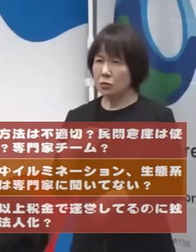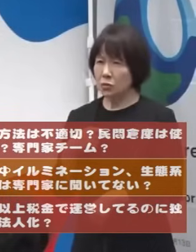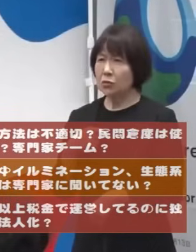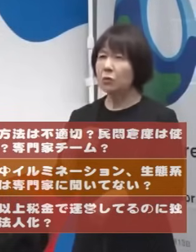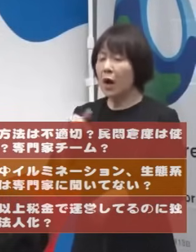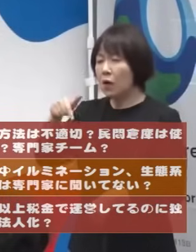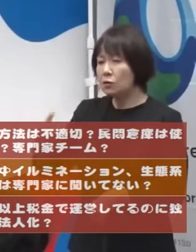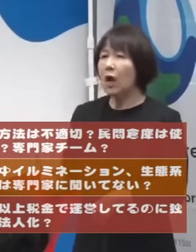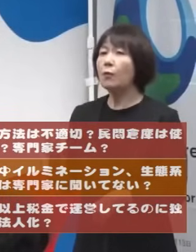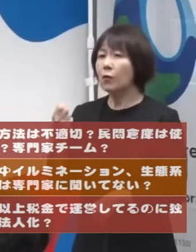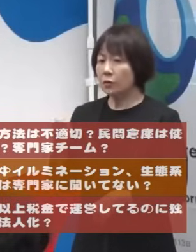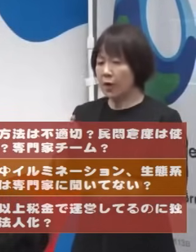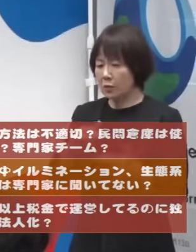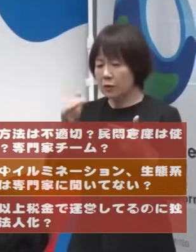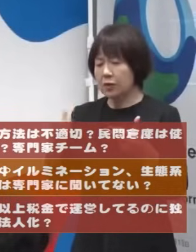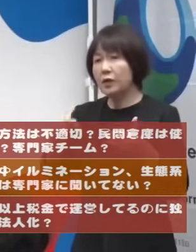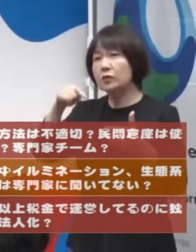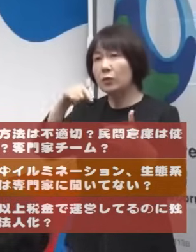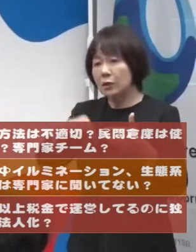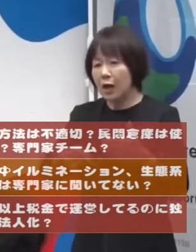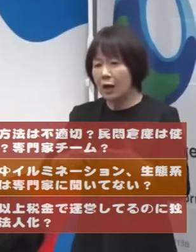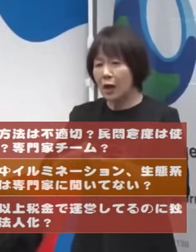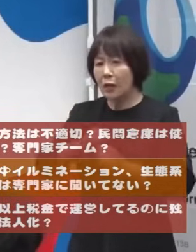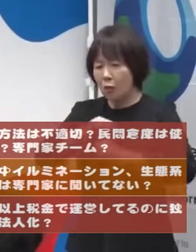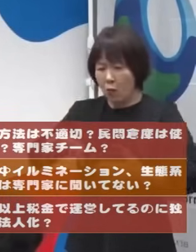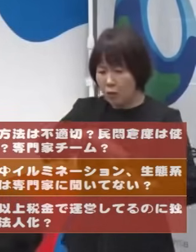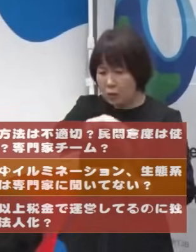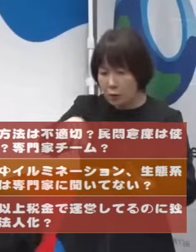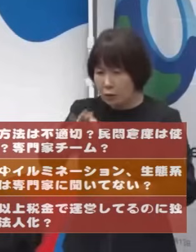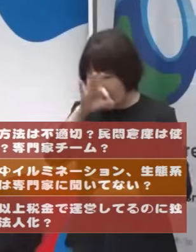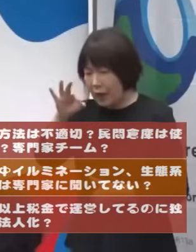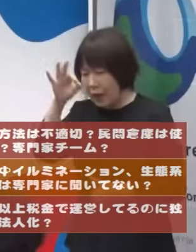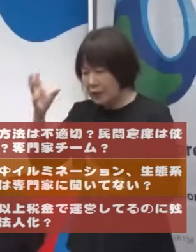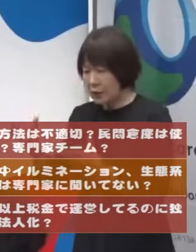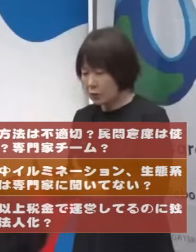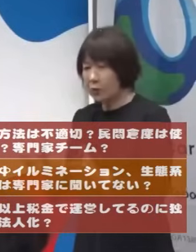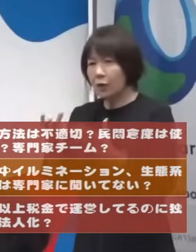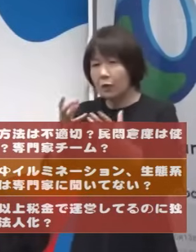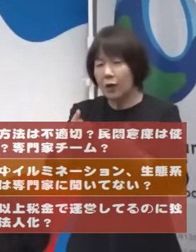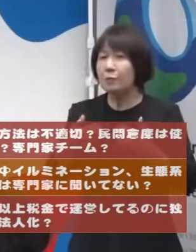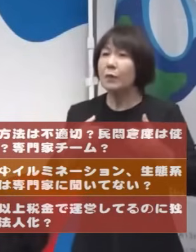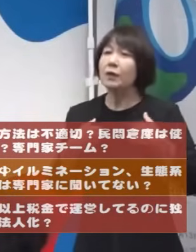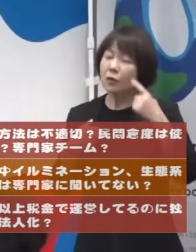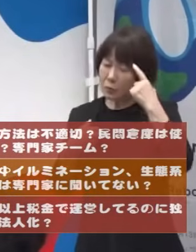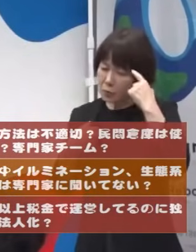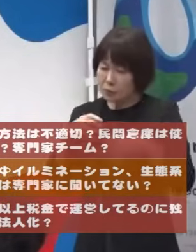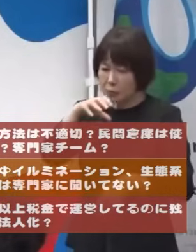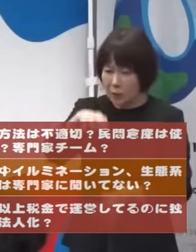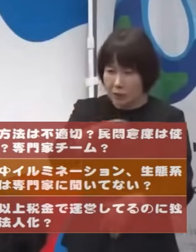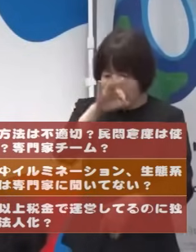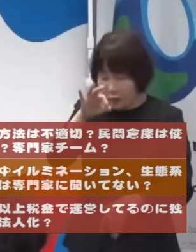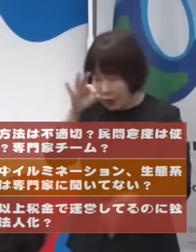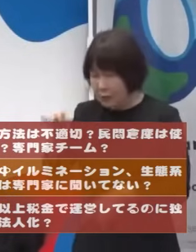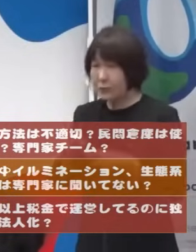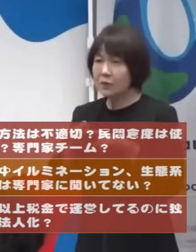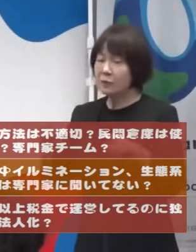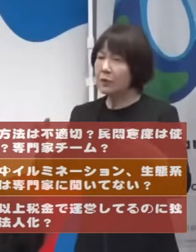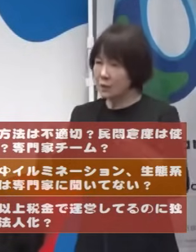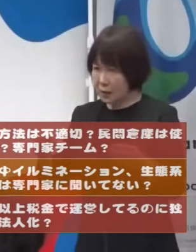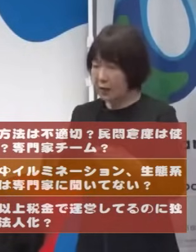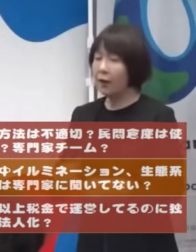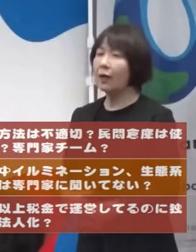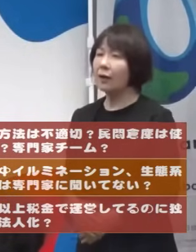施設の中でどこか空いてるスペースをなんとか探してそこで保管すべきだという、その場所をまず探すべきだと指示をいたしました